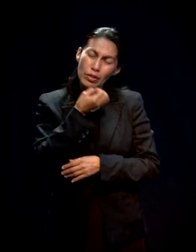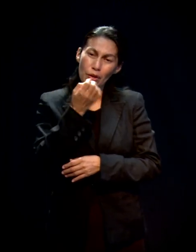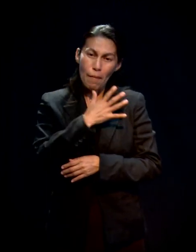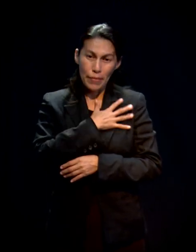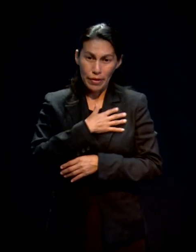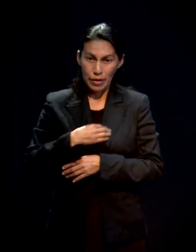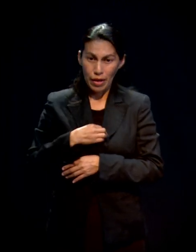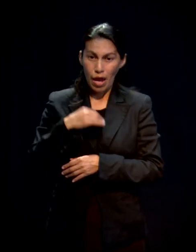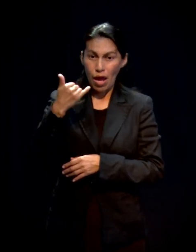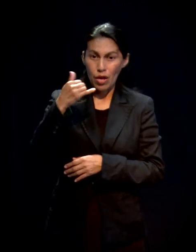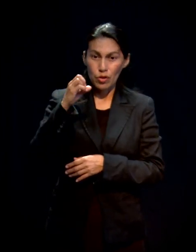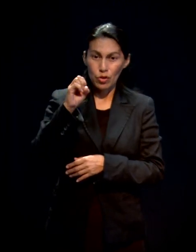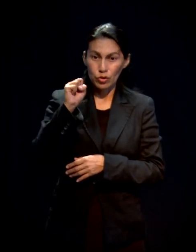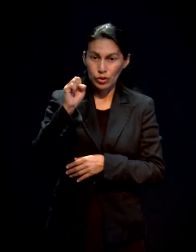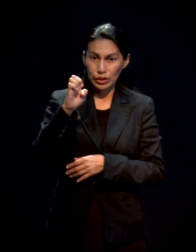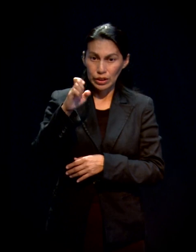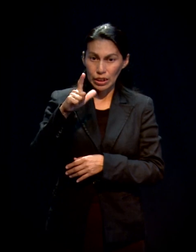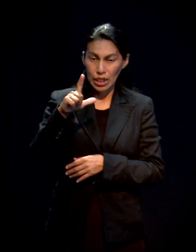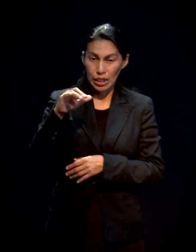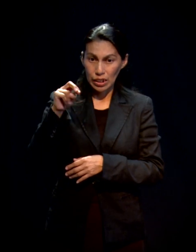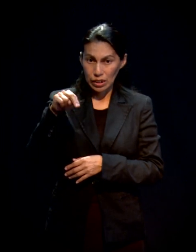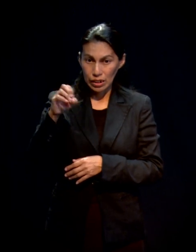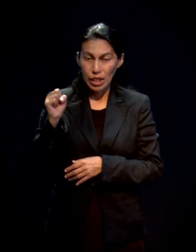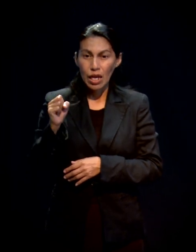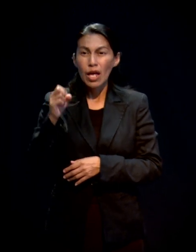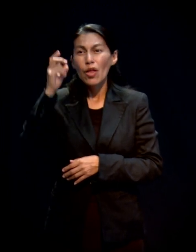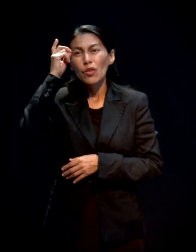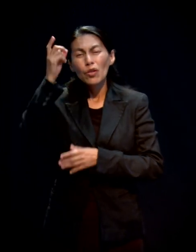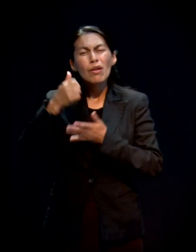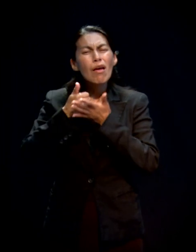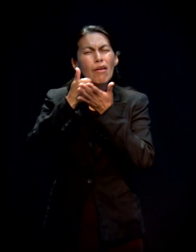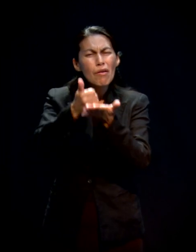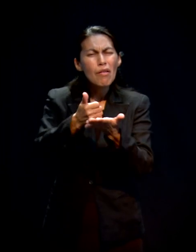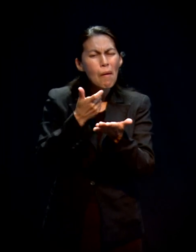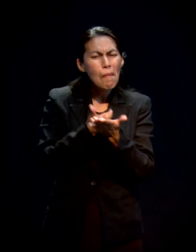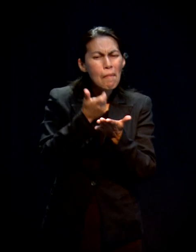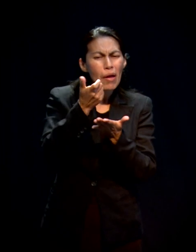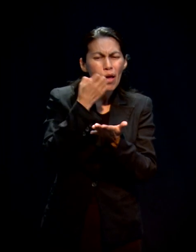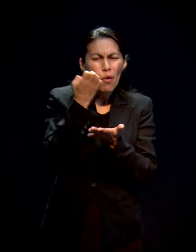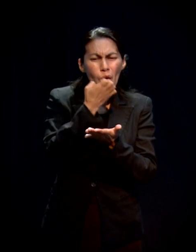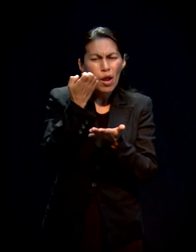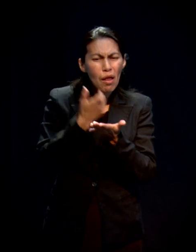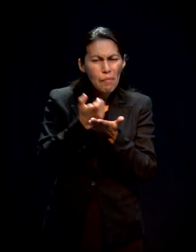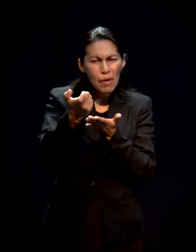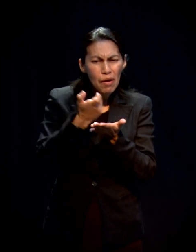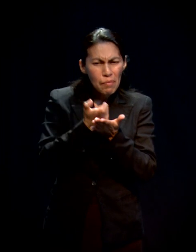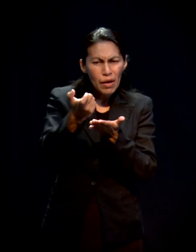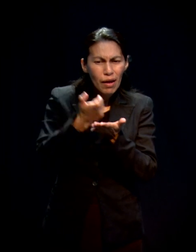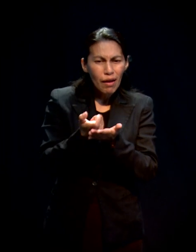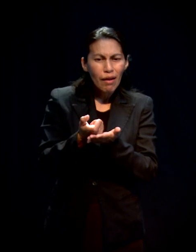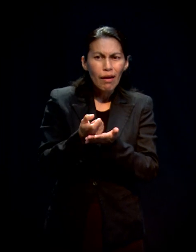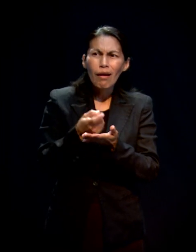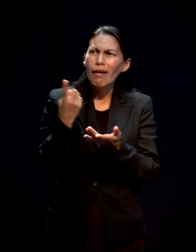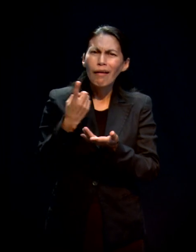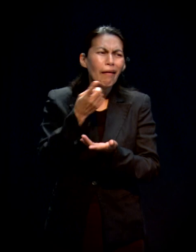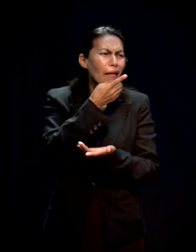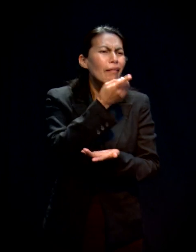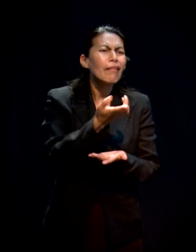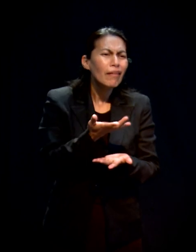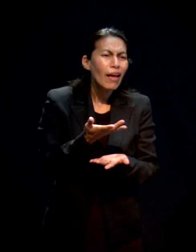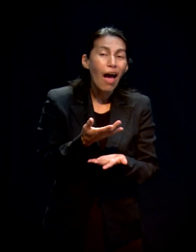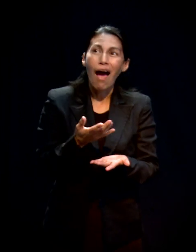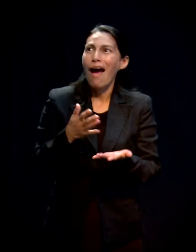que dios la ayude para poder pagar sus estudios que dirían a que confíe en dios porque dios